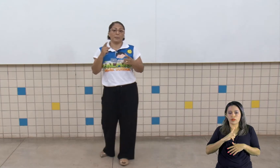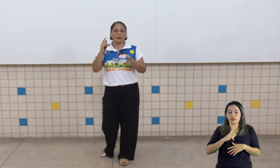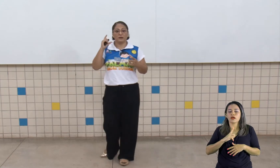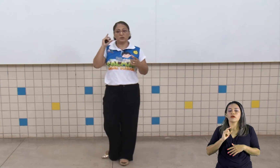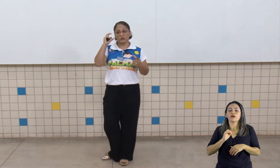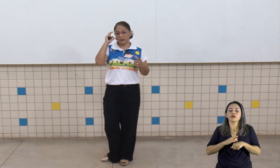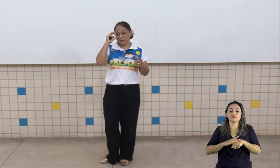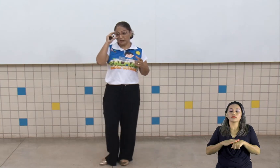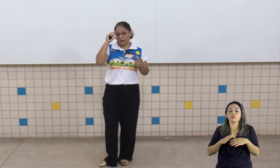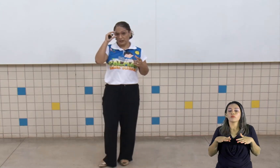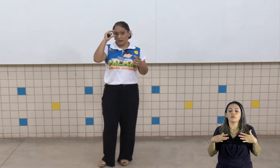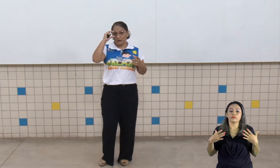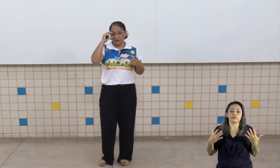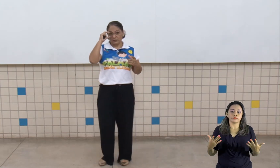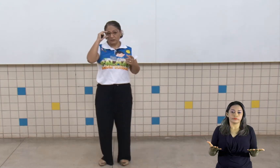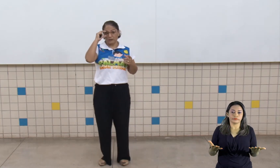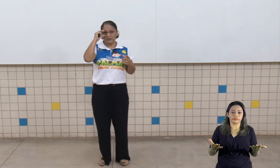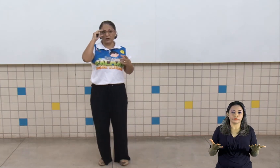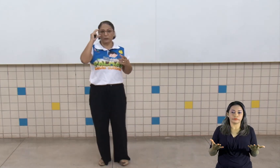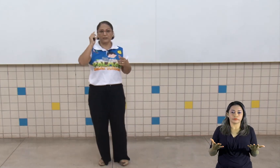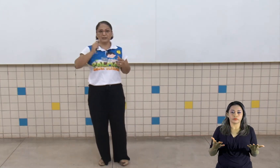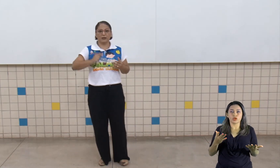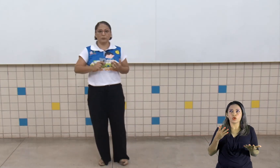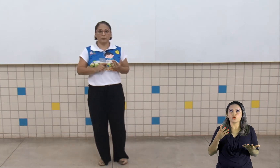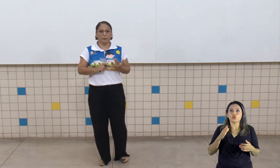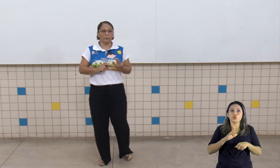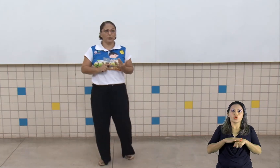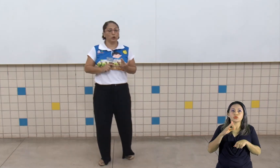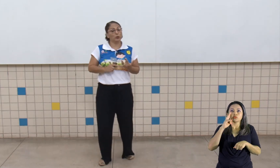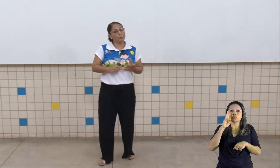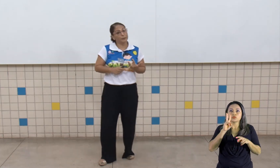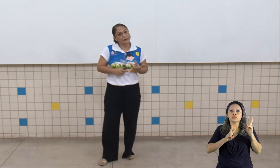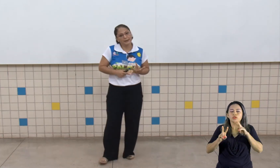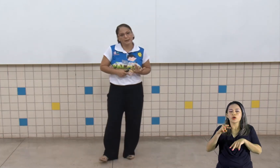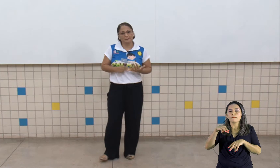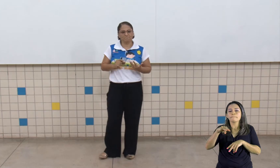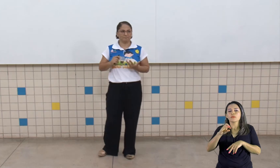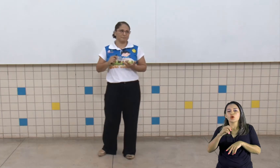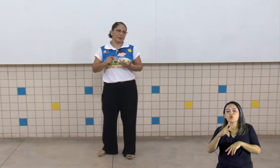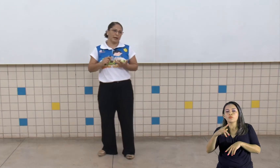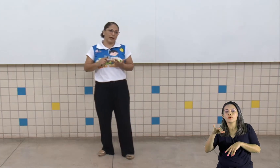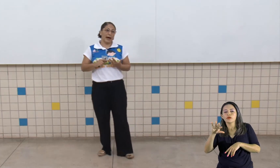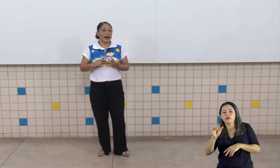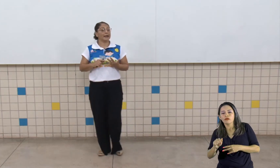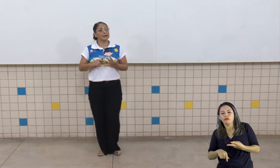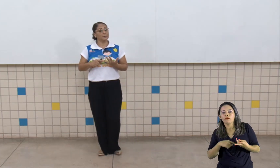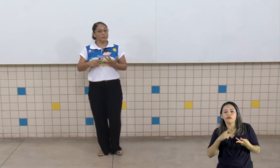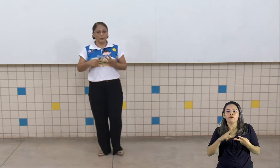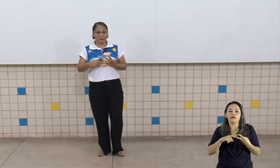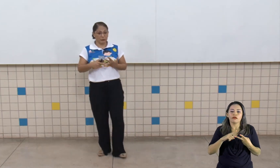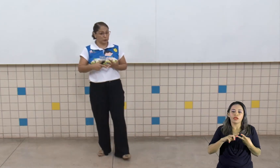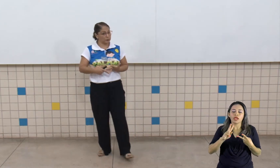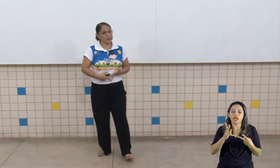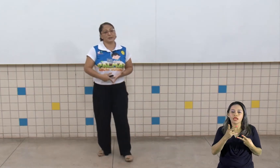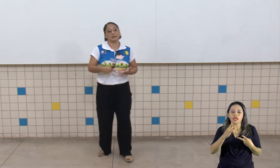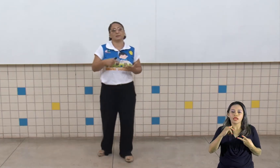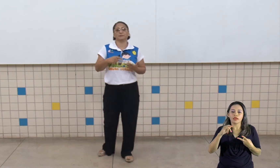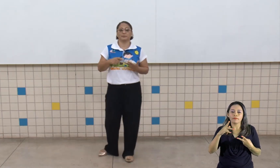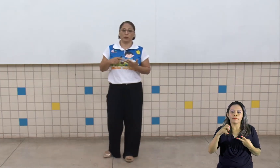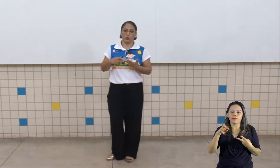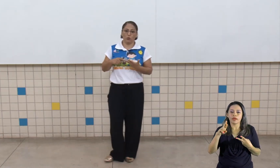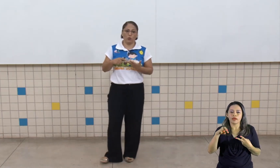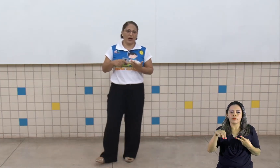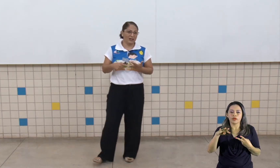quê? De visão, por exemplo, miopia, a